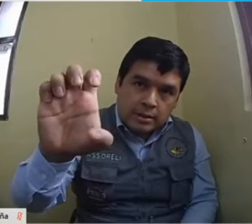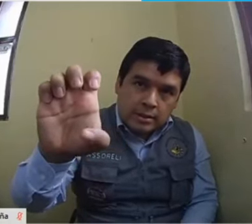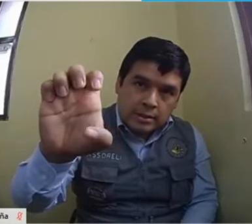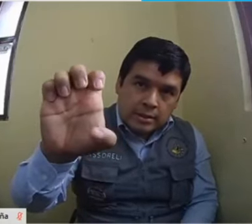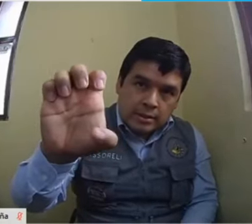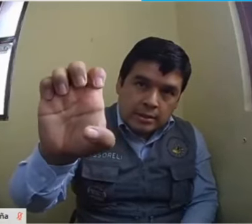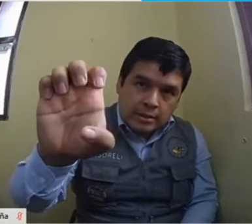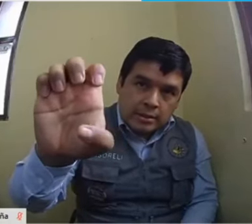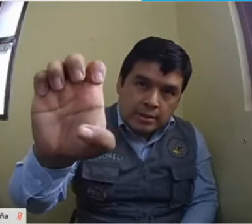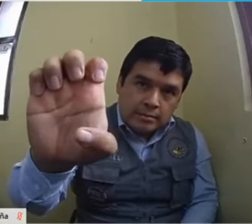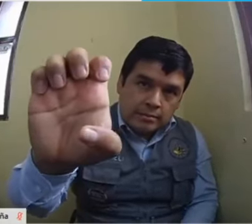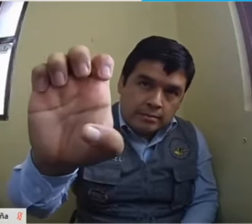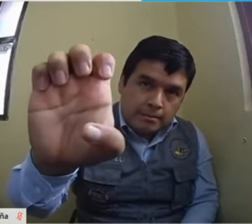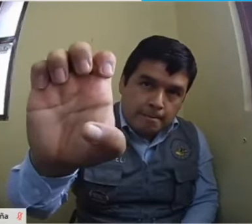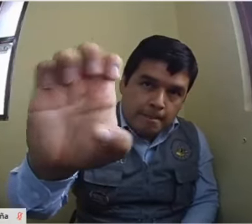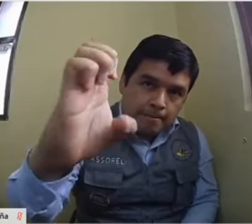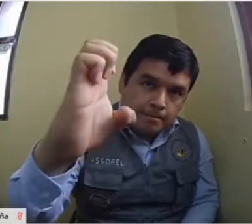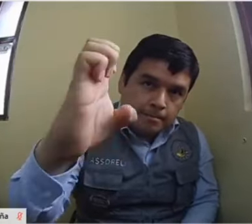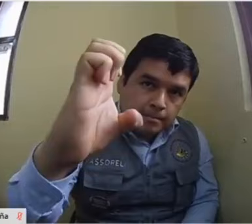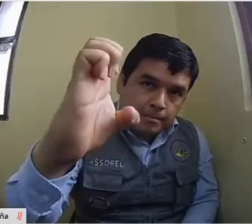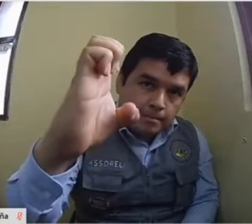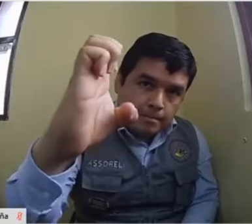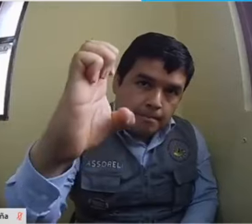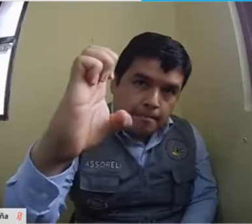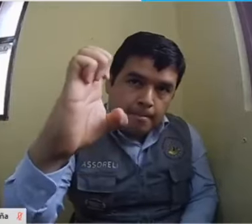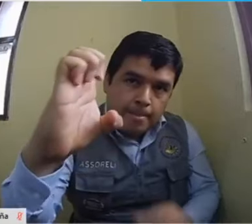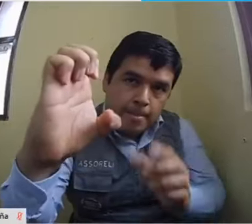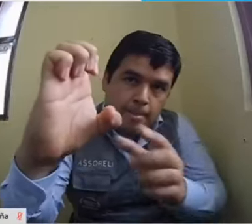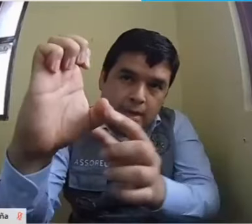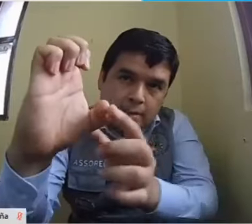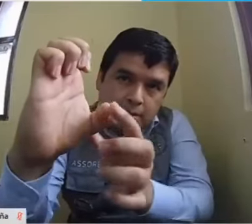es como una garrita. Igual la pueden